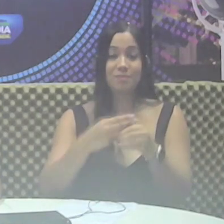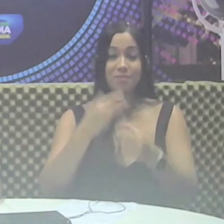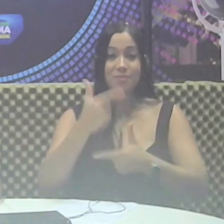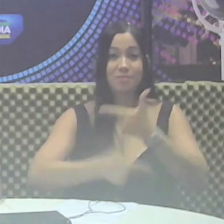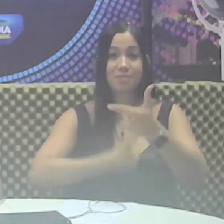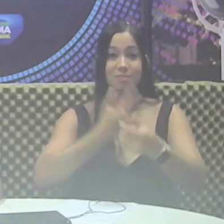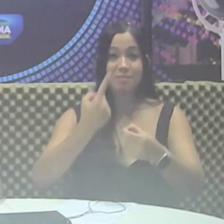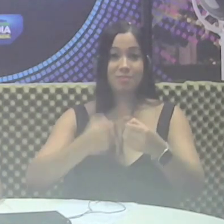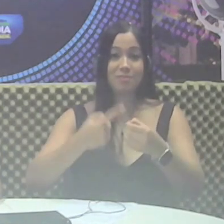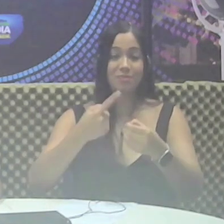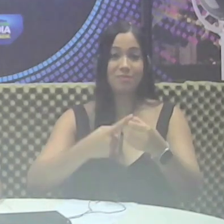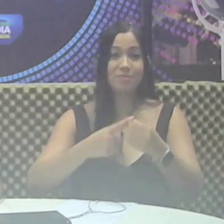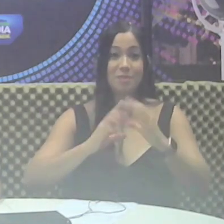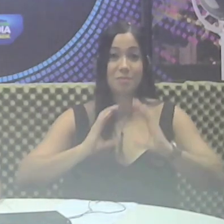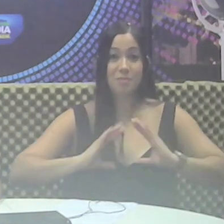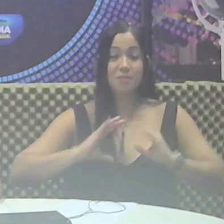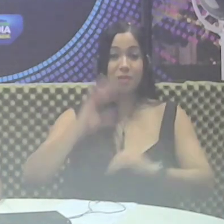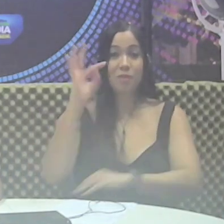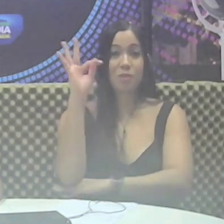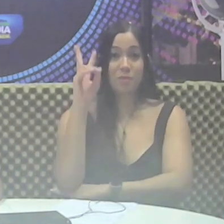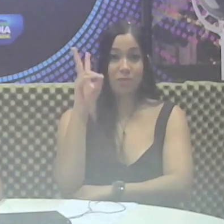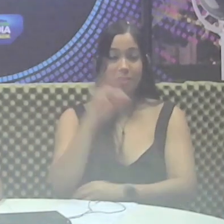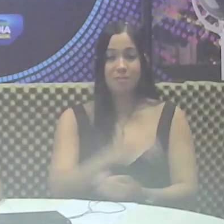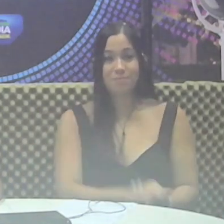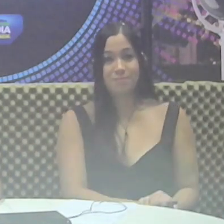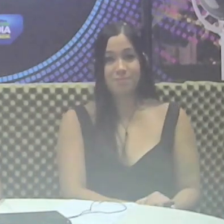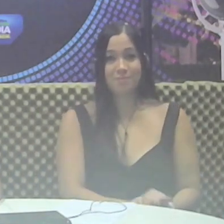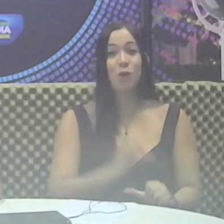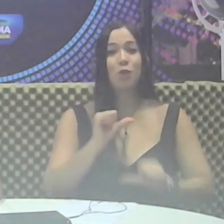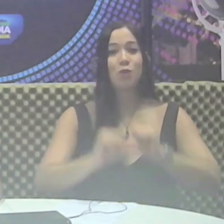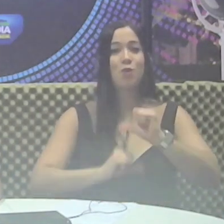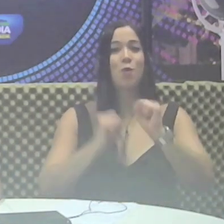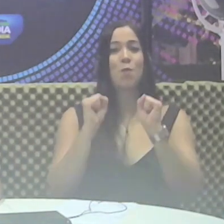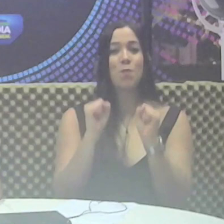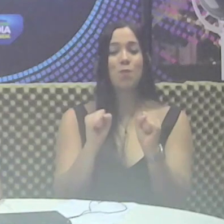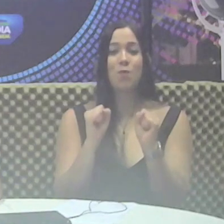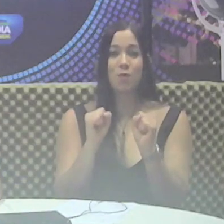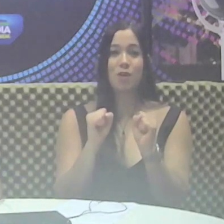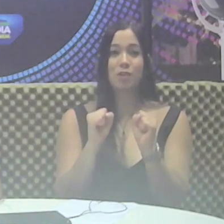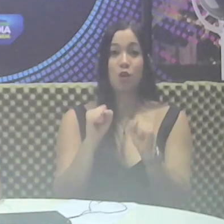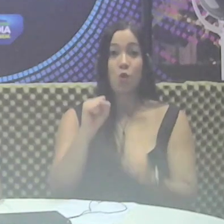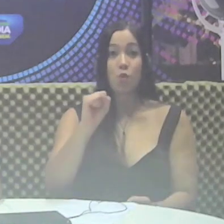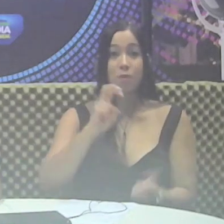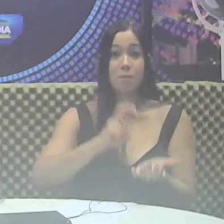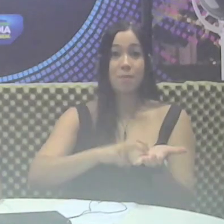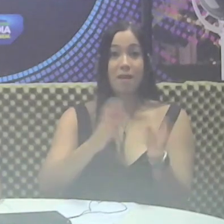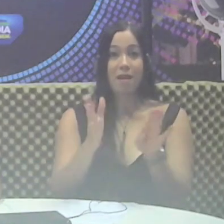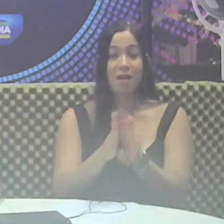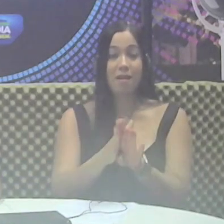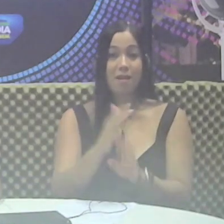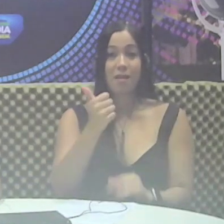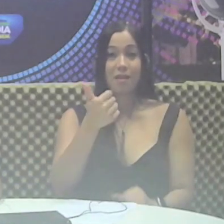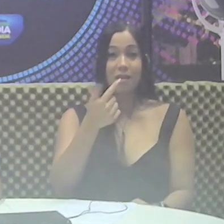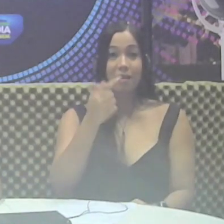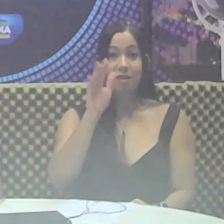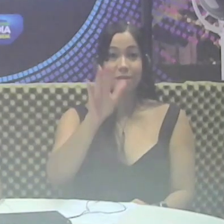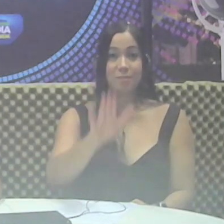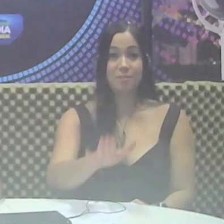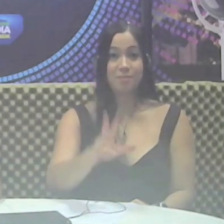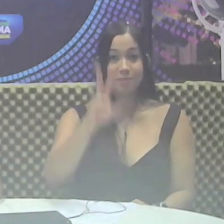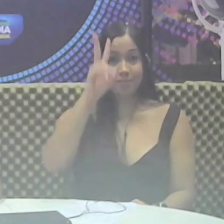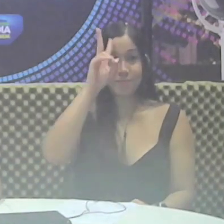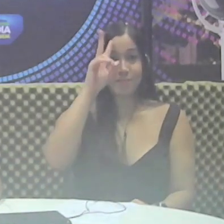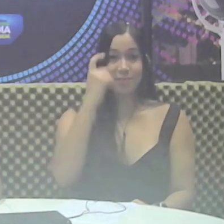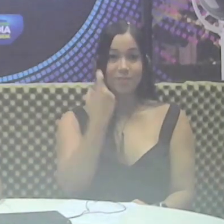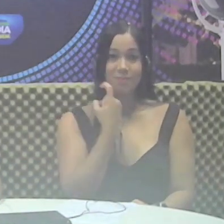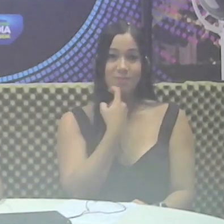Serviços Urbanos, na Praça Tubal Vilela. As trocas poderão ser efetuadas das 8 da manhã às 5 da tarde, de